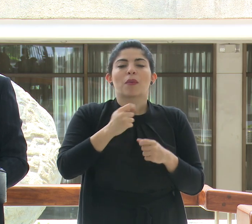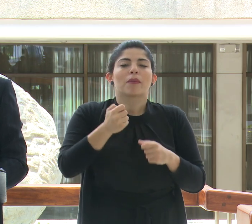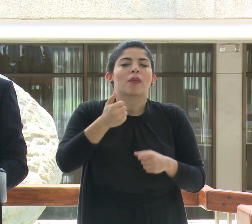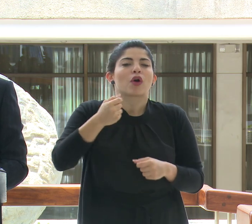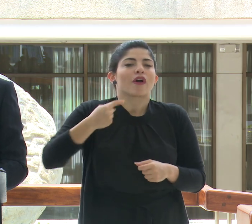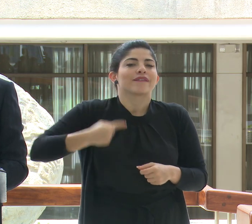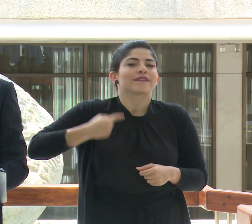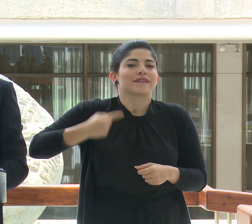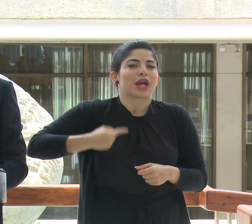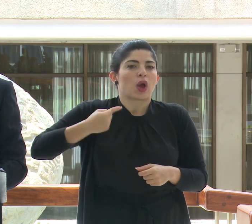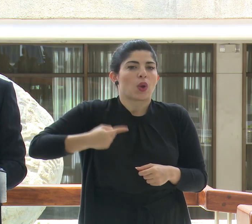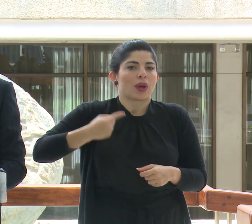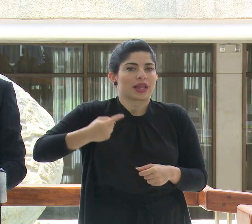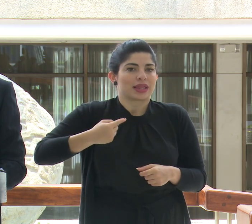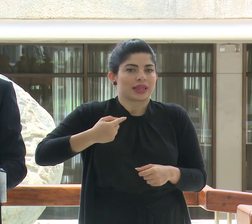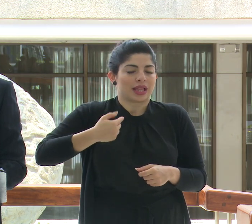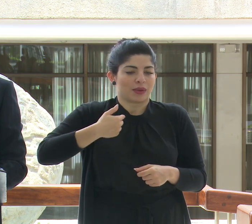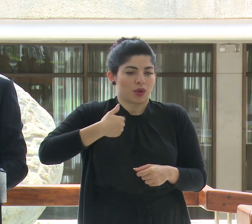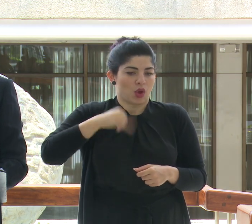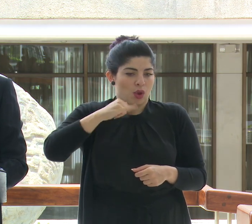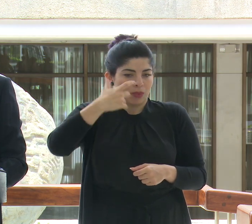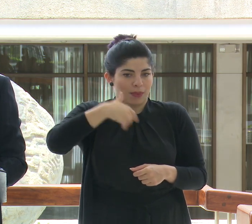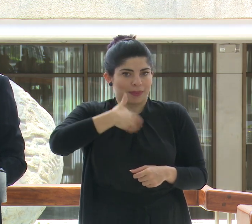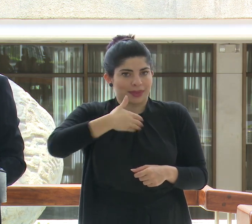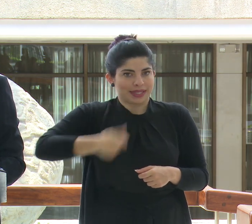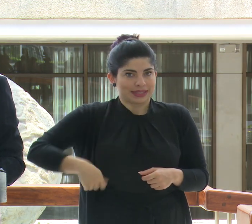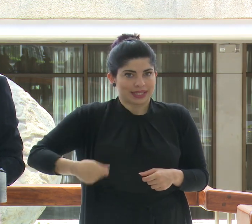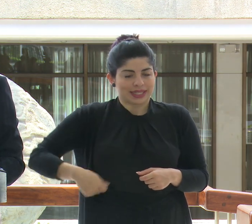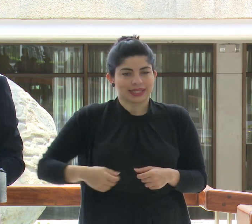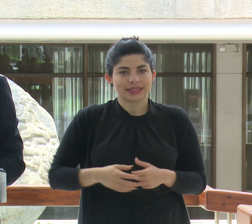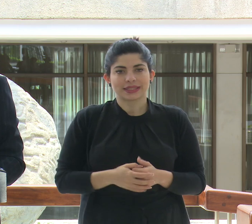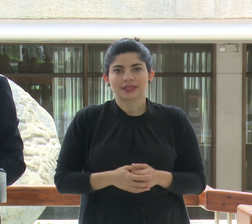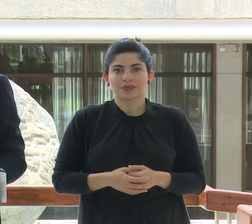frecuente durante mi presidencia.